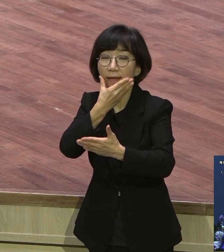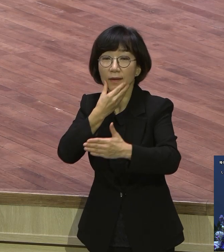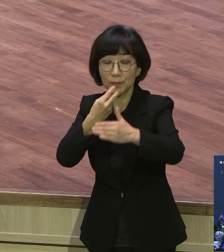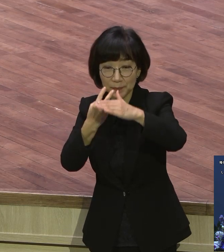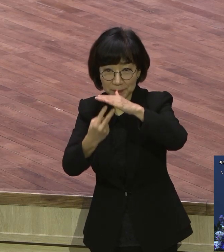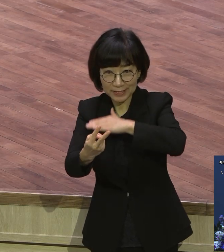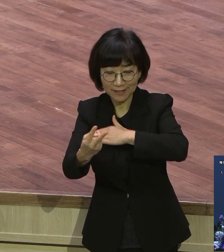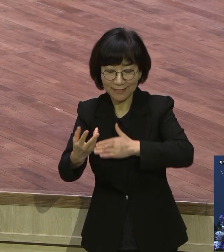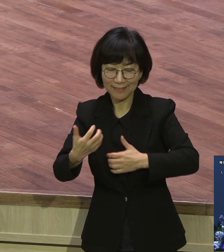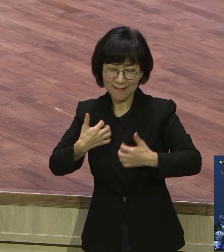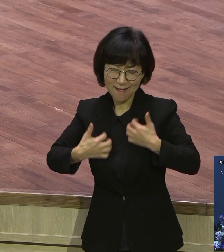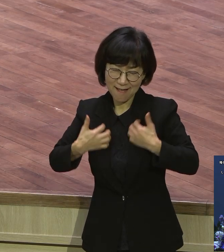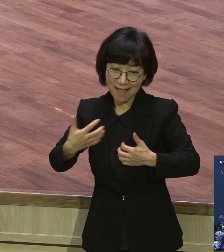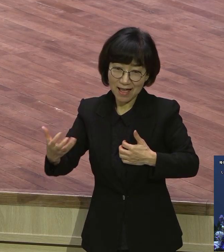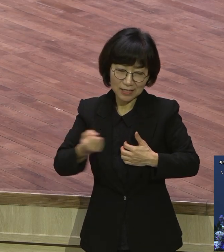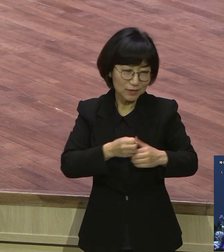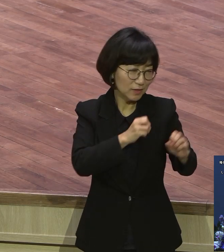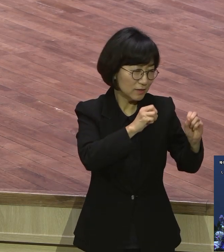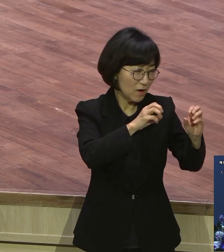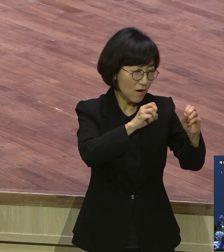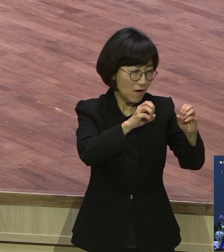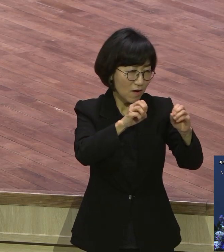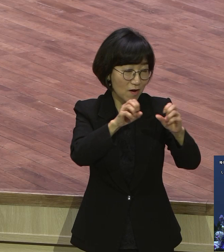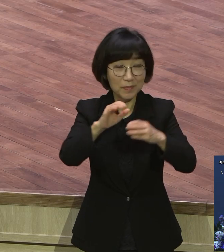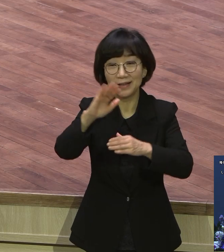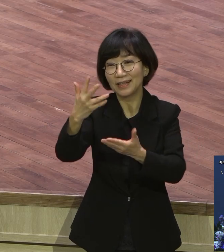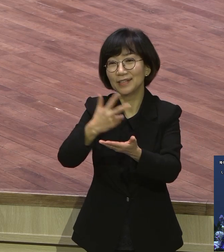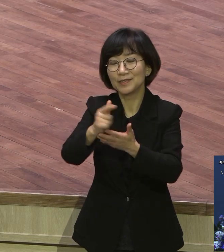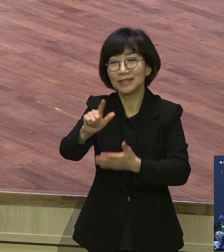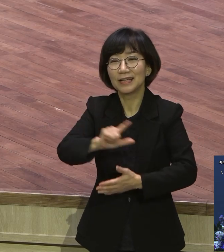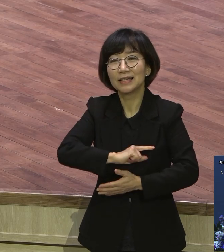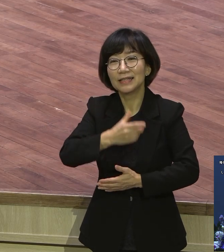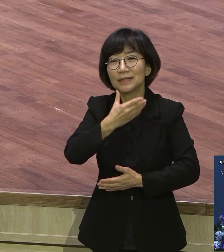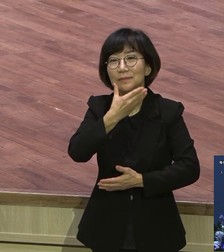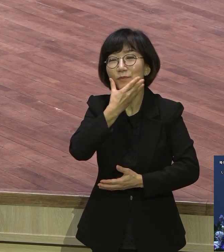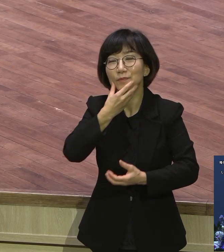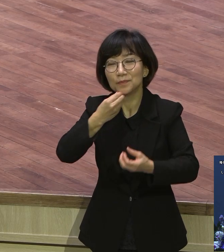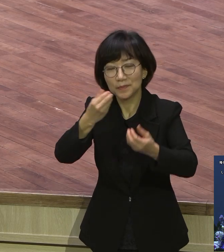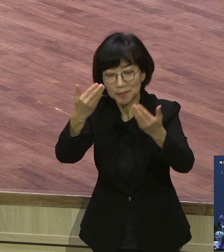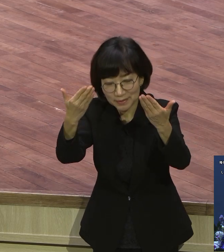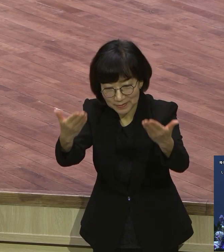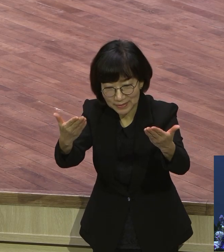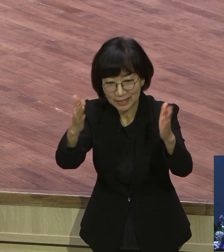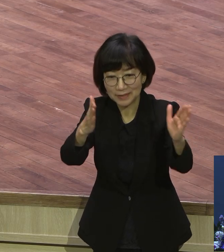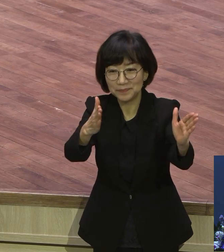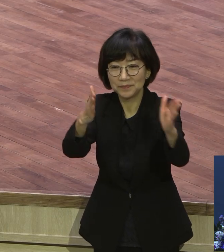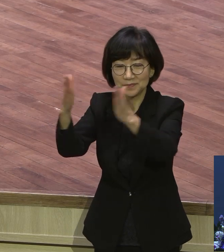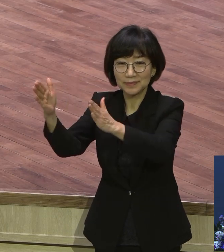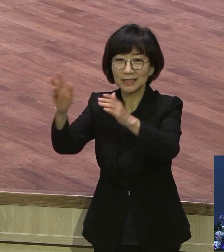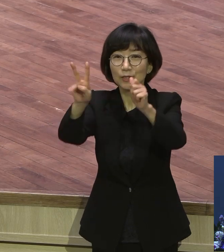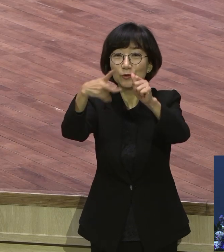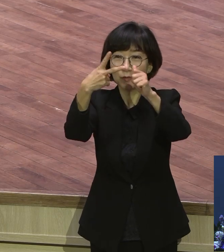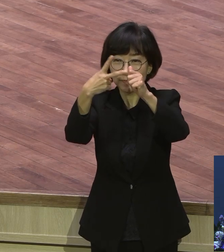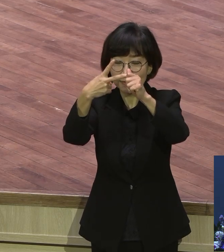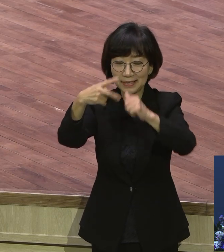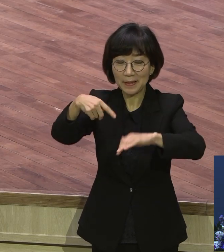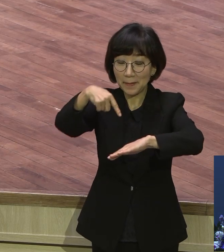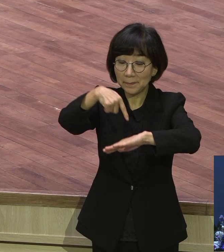실제로 누리고 전파하는 삶 속으로 들어가시기를 주님의 이름으로 축복합니다 두 번째로 마음이